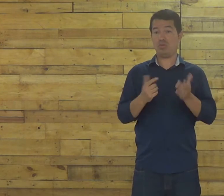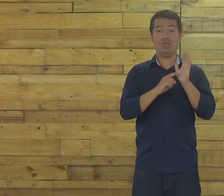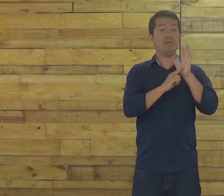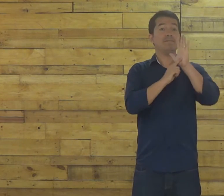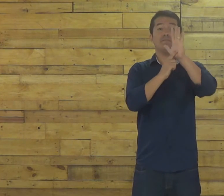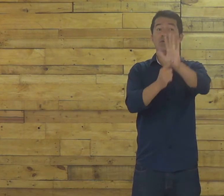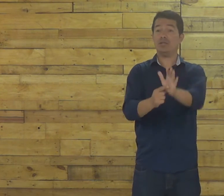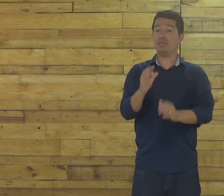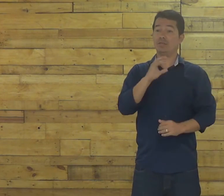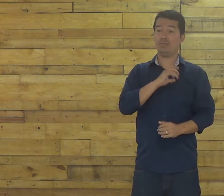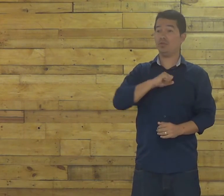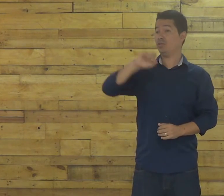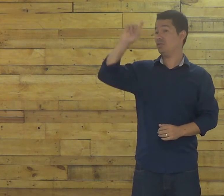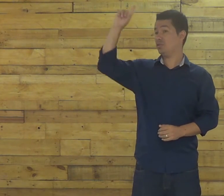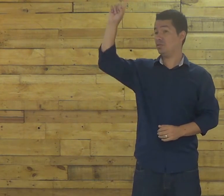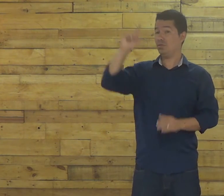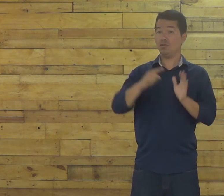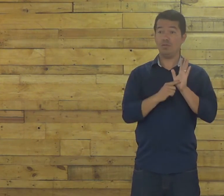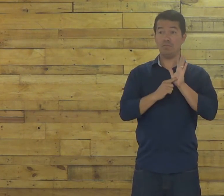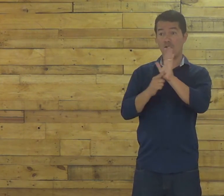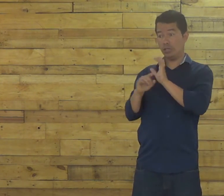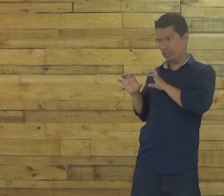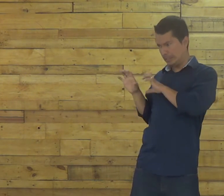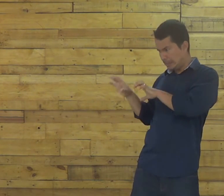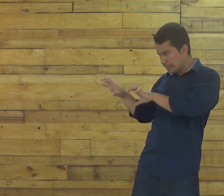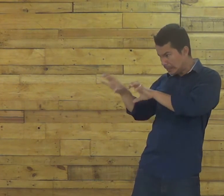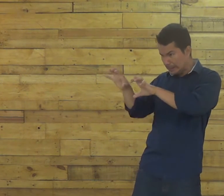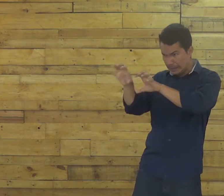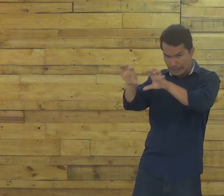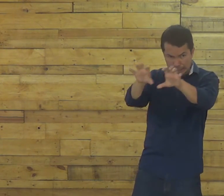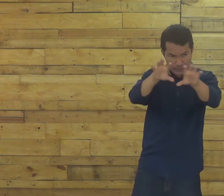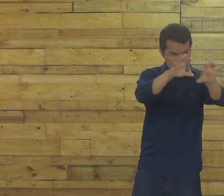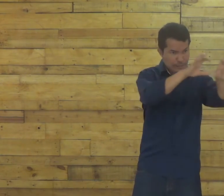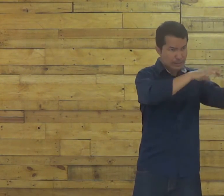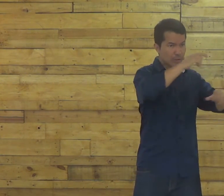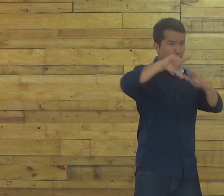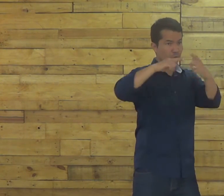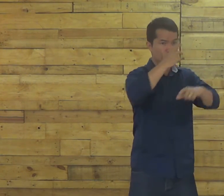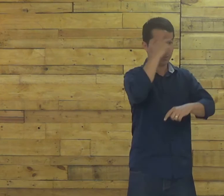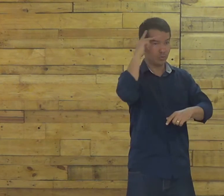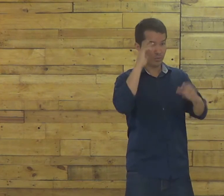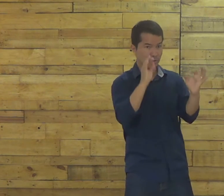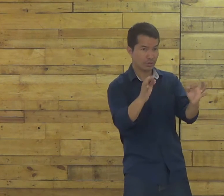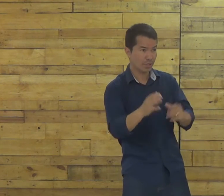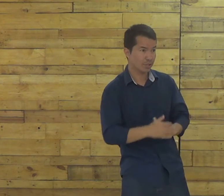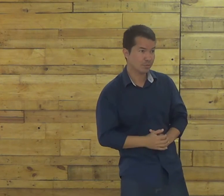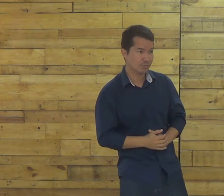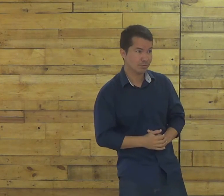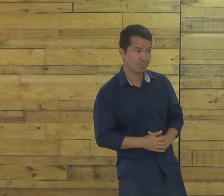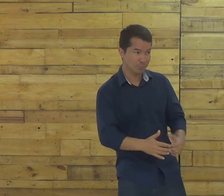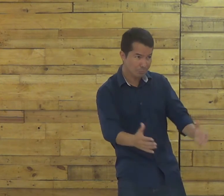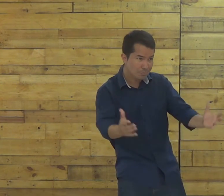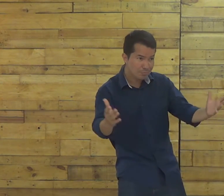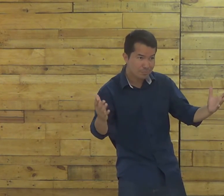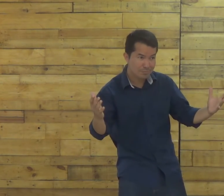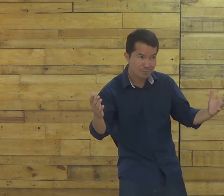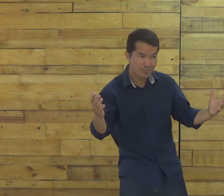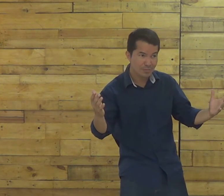Para mostrar o serviço cristão, mostrar o avivamento, mostrar o amor a Deus, a influência que um exerce sobre o outro, não